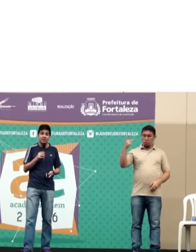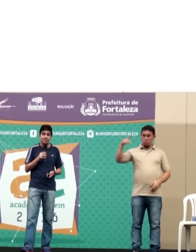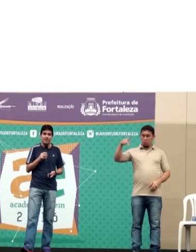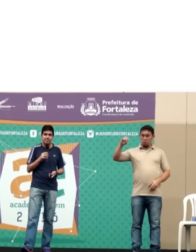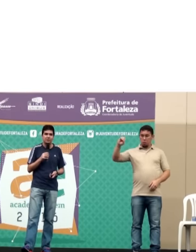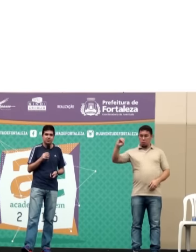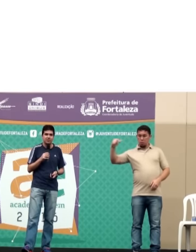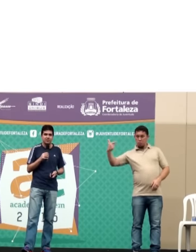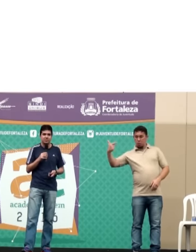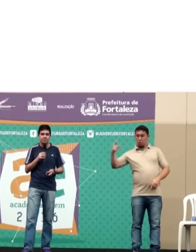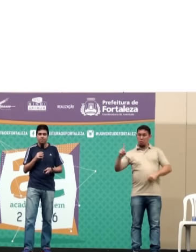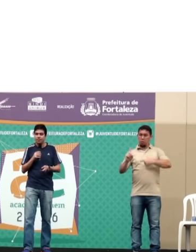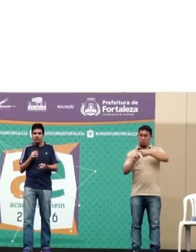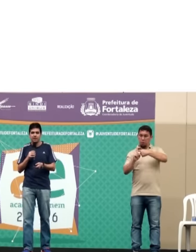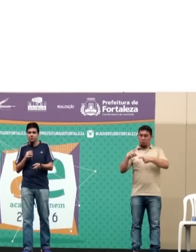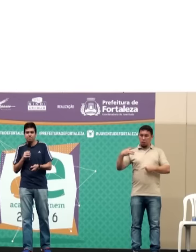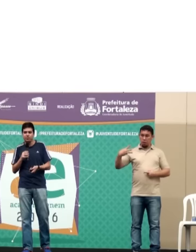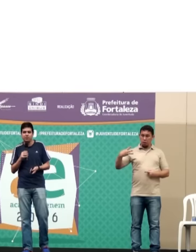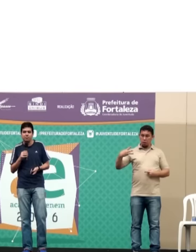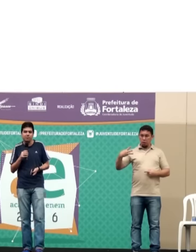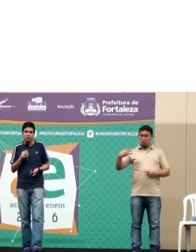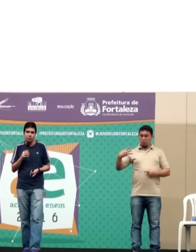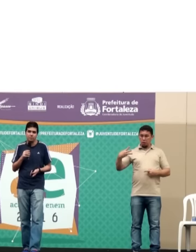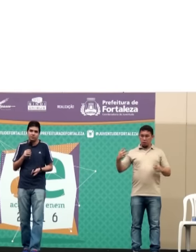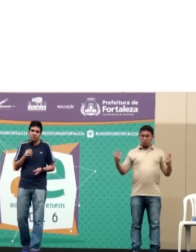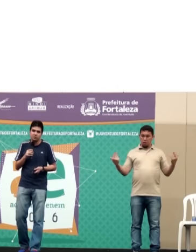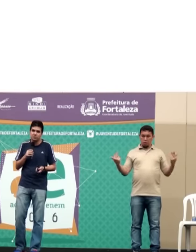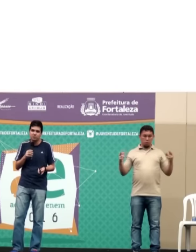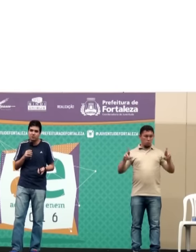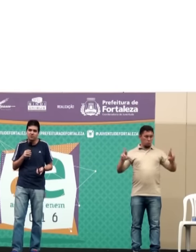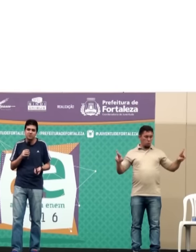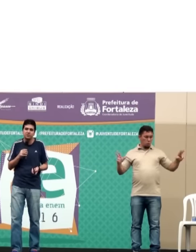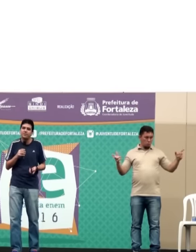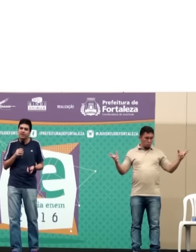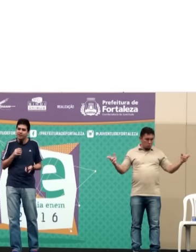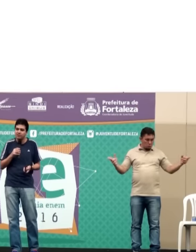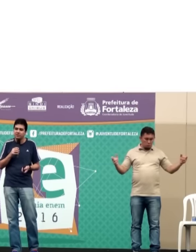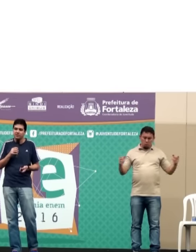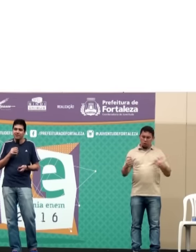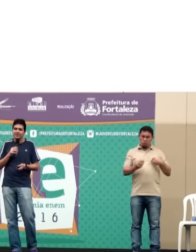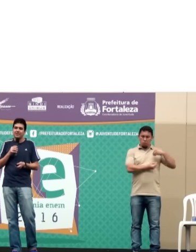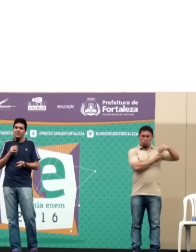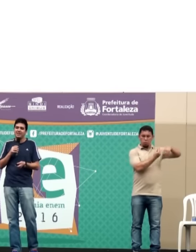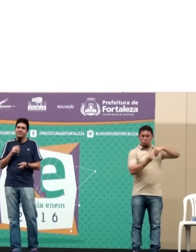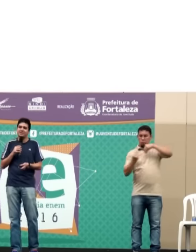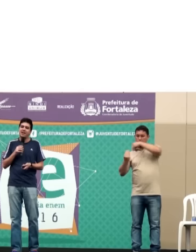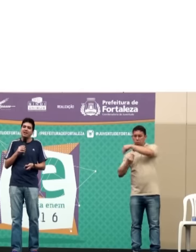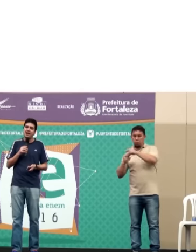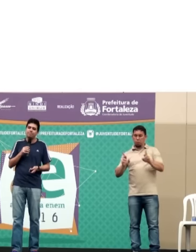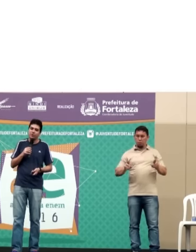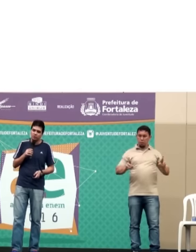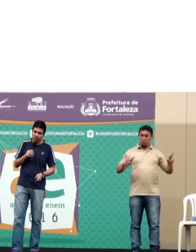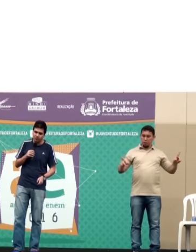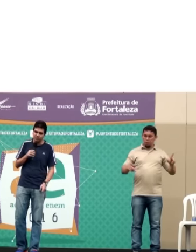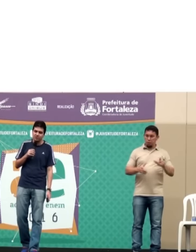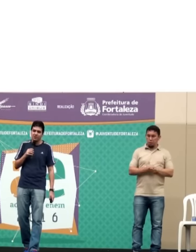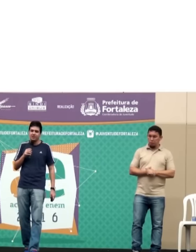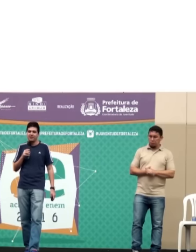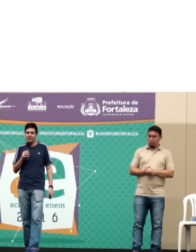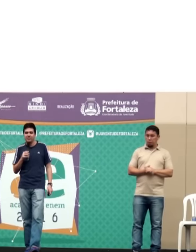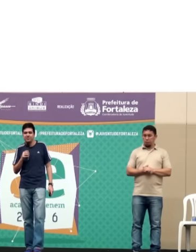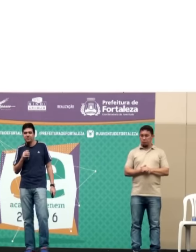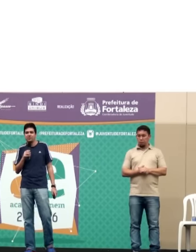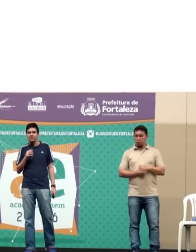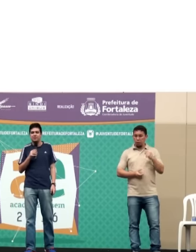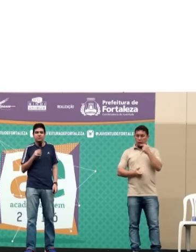do fósforo também é mais 3. Ele não pode ter o mesmo nome. São duas substâncias diferentes. Então, esse